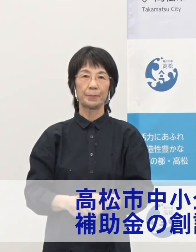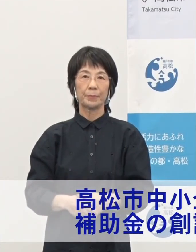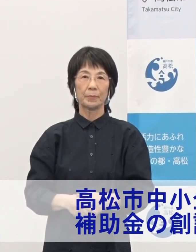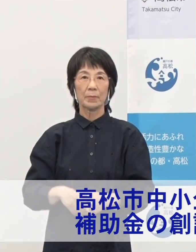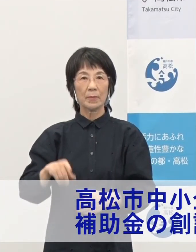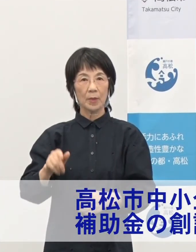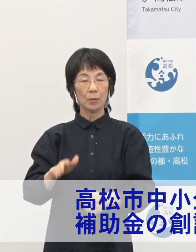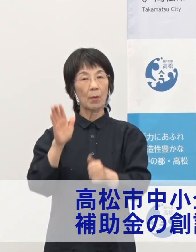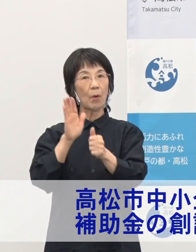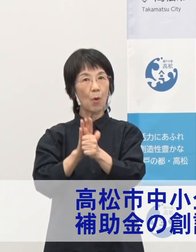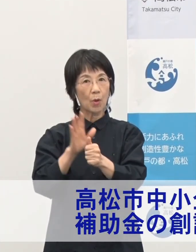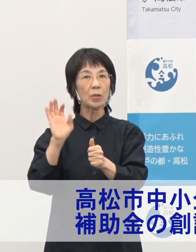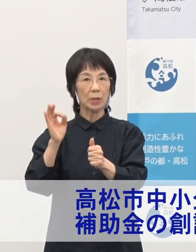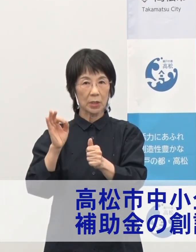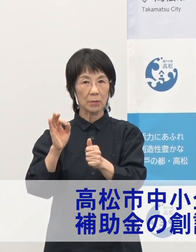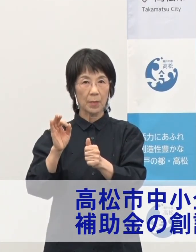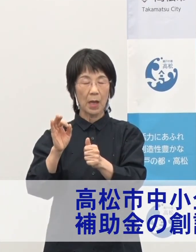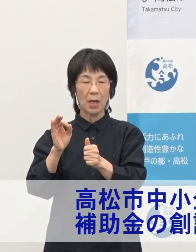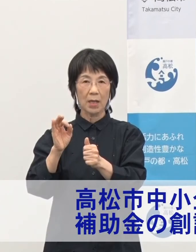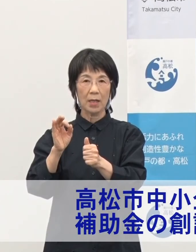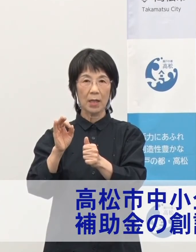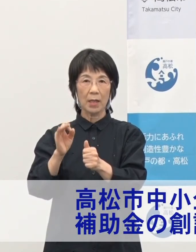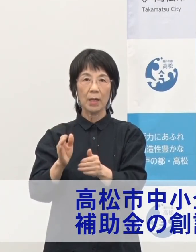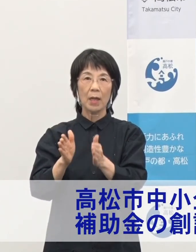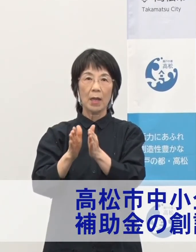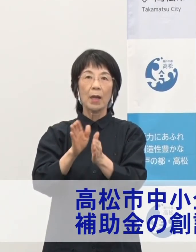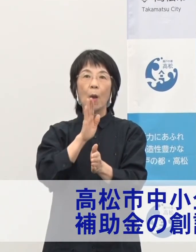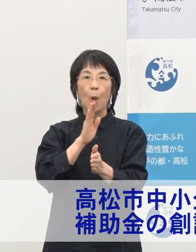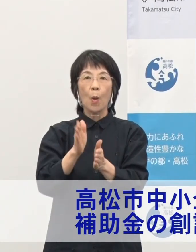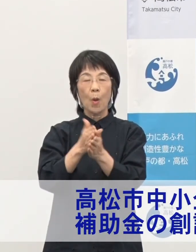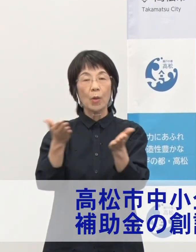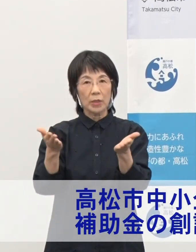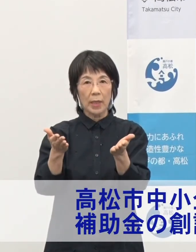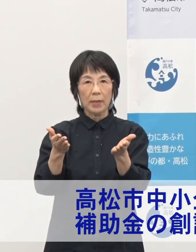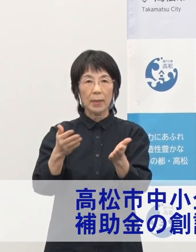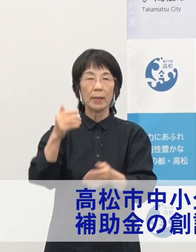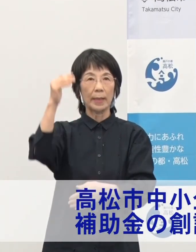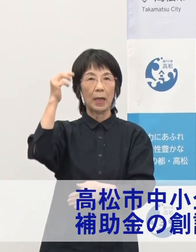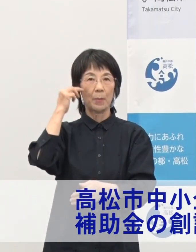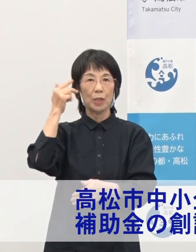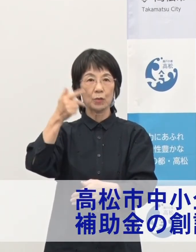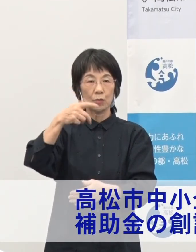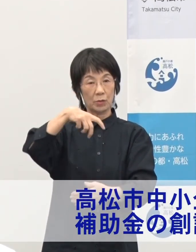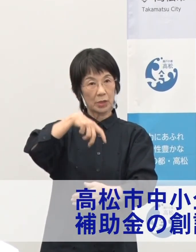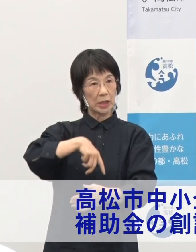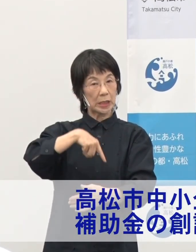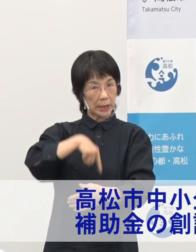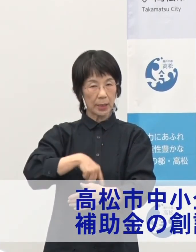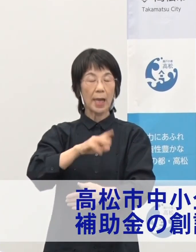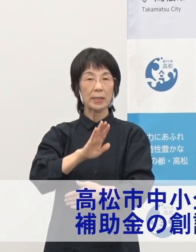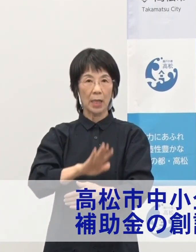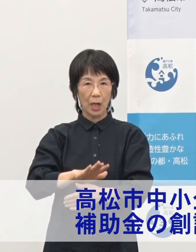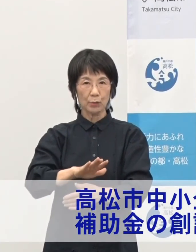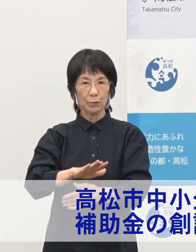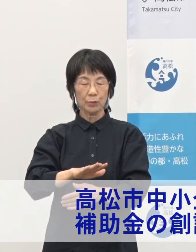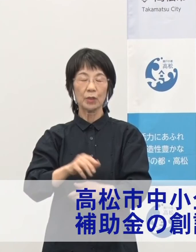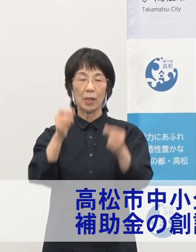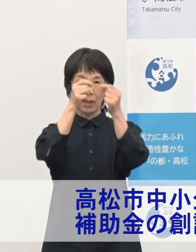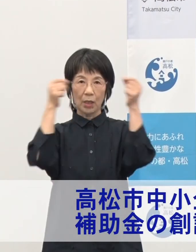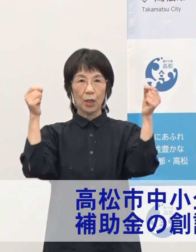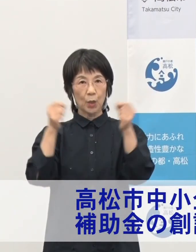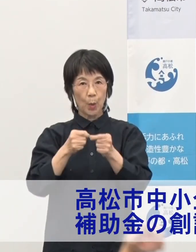この補助金でございますが本店の所在地が高松市内である中小企業や市内に住所を有する